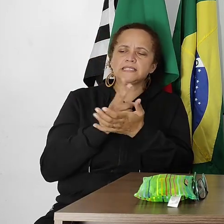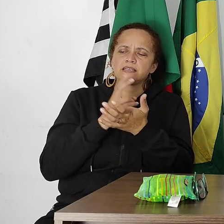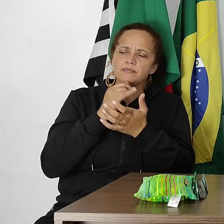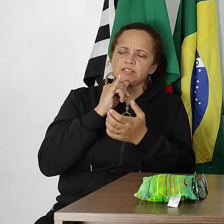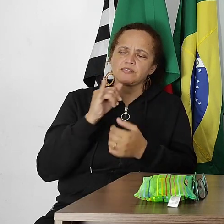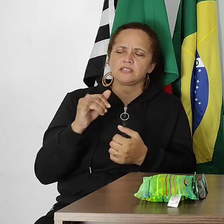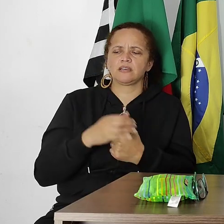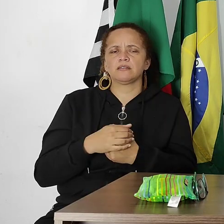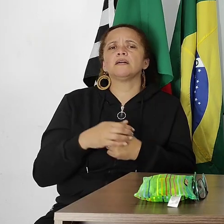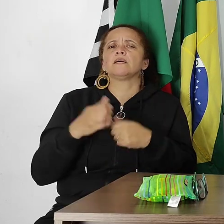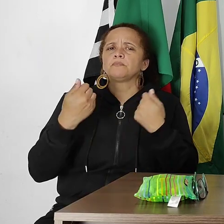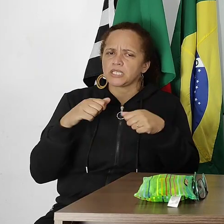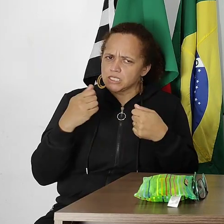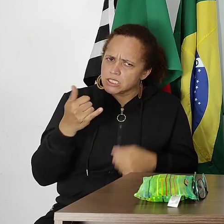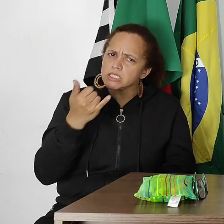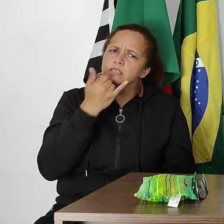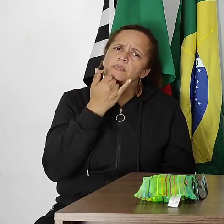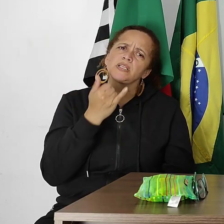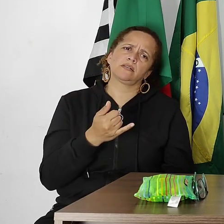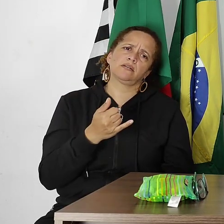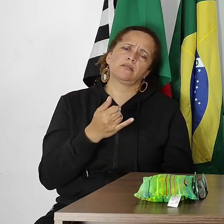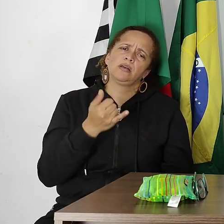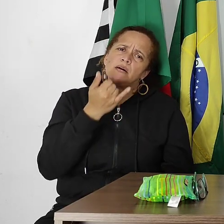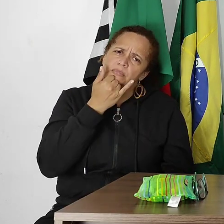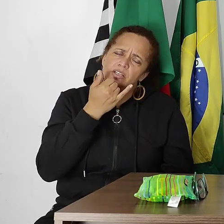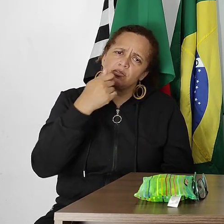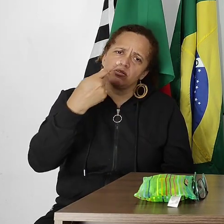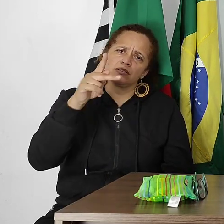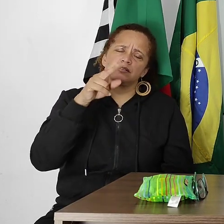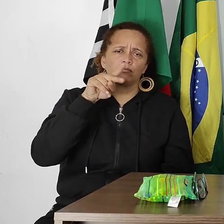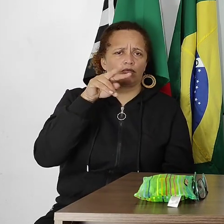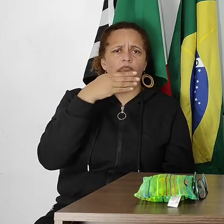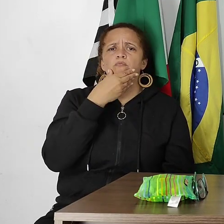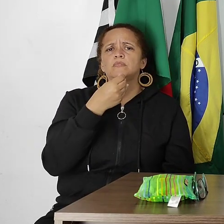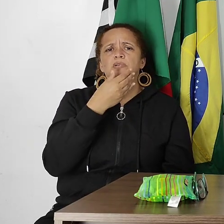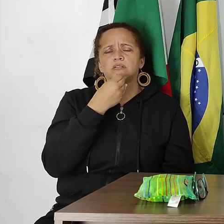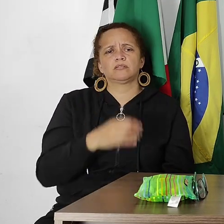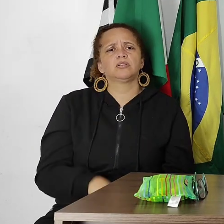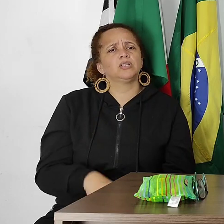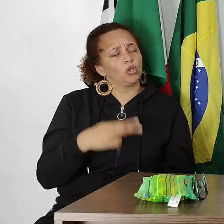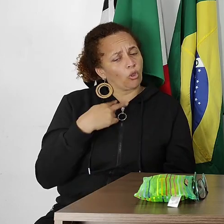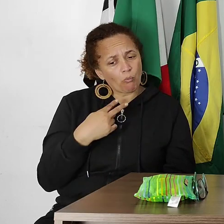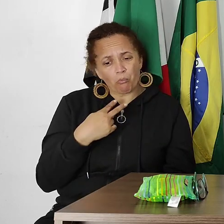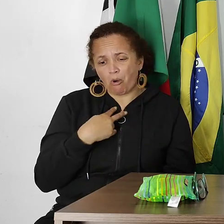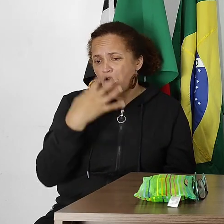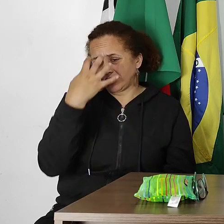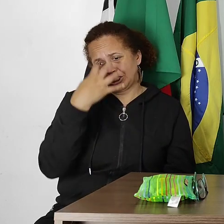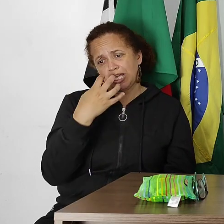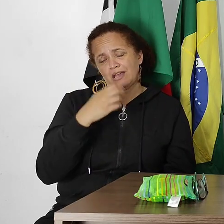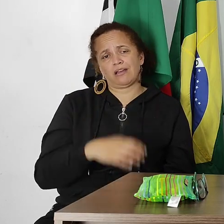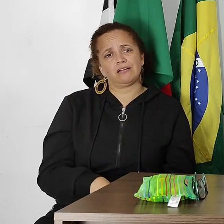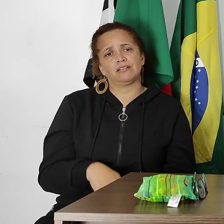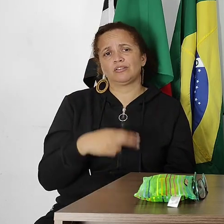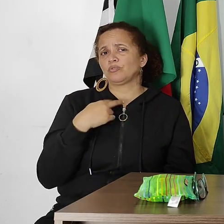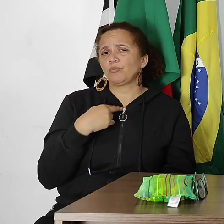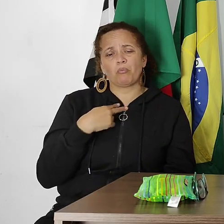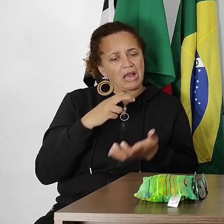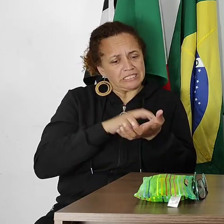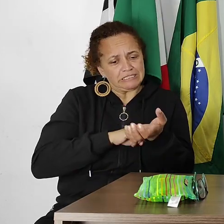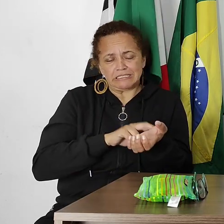perdoa. Cida, não tem raiva do seu irmão. E o meu pai já estava doente, que eu mesmo estava levando no médico,